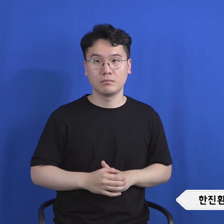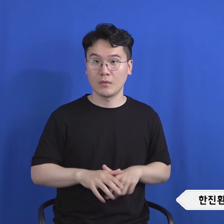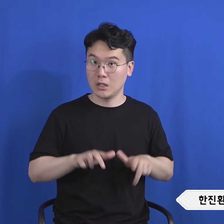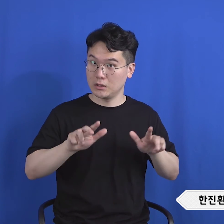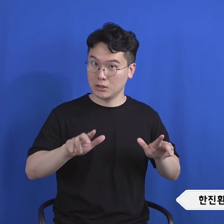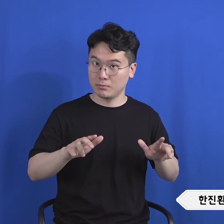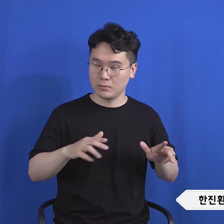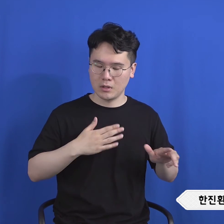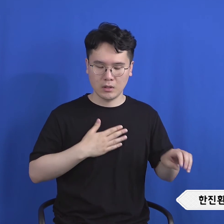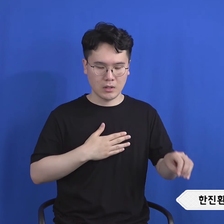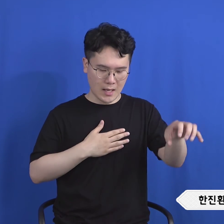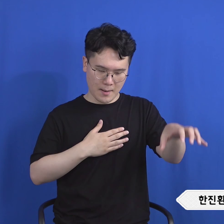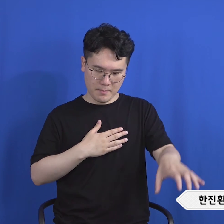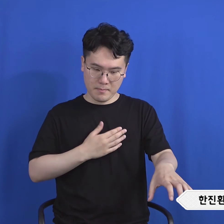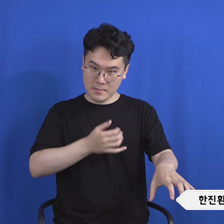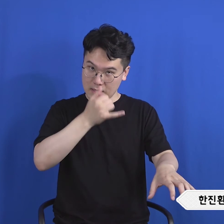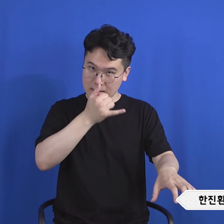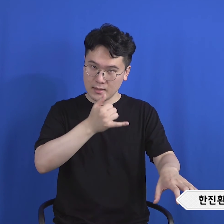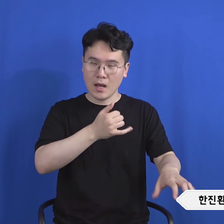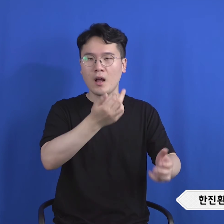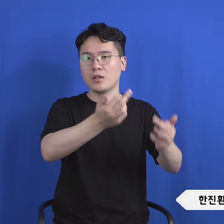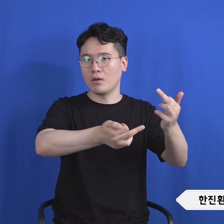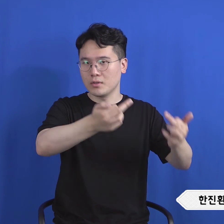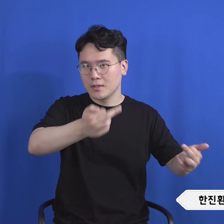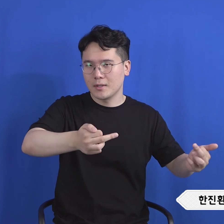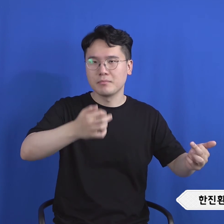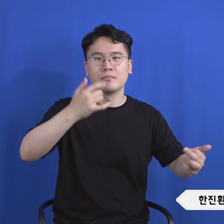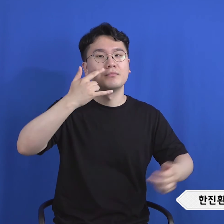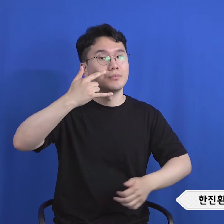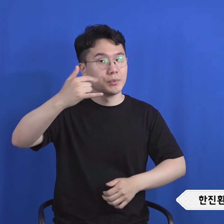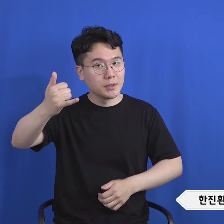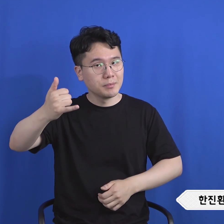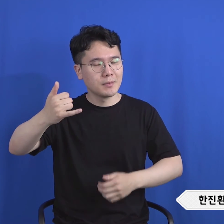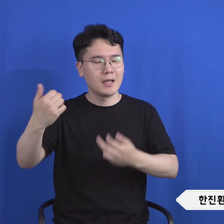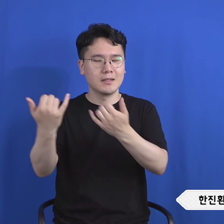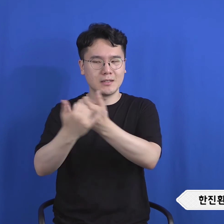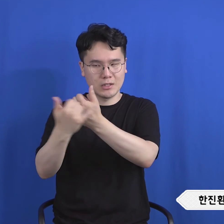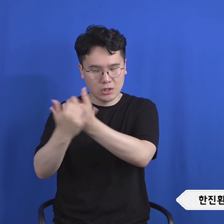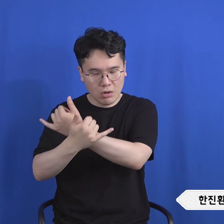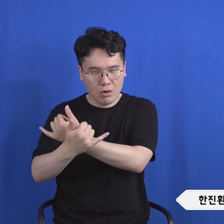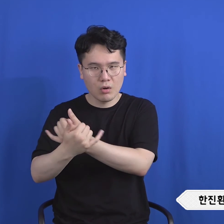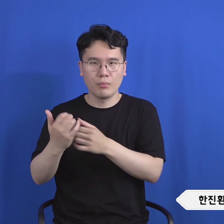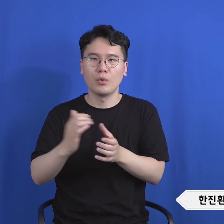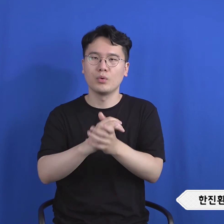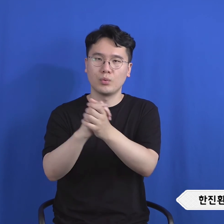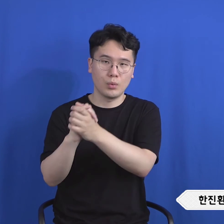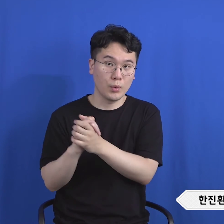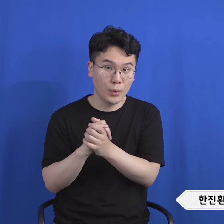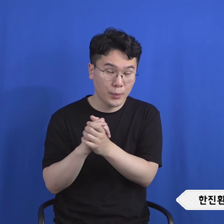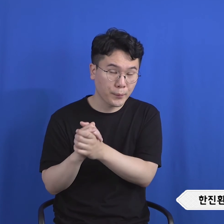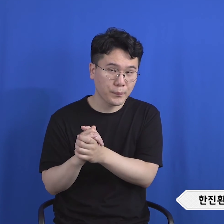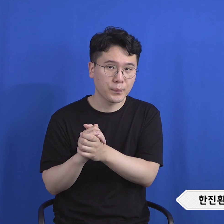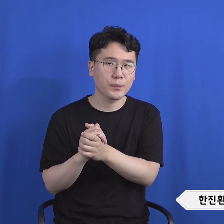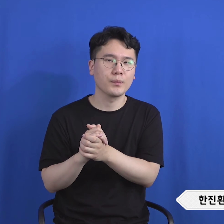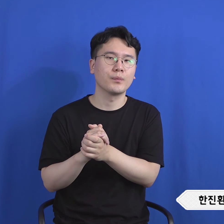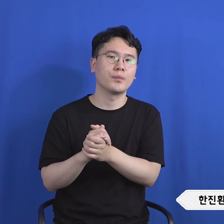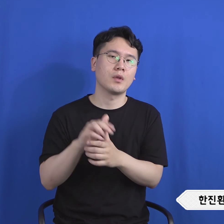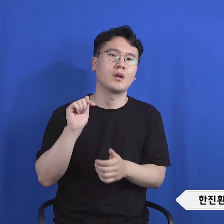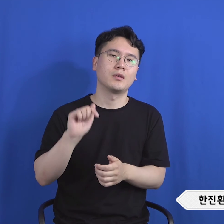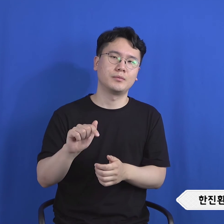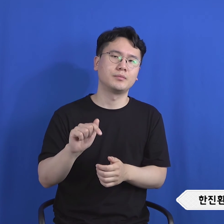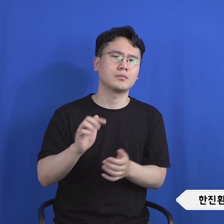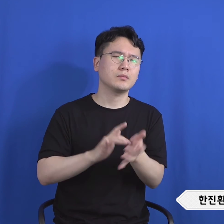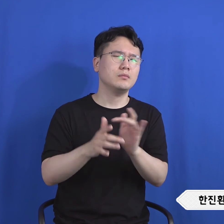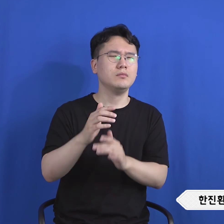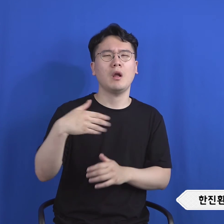지금 내 앞에 있는 형제 또 어떤 부모님, 친척, 직장 동료 그런 삶을